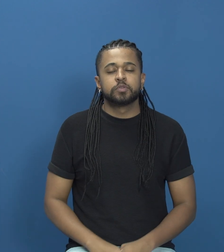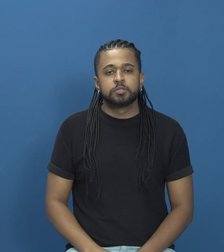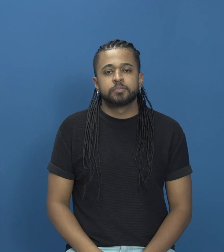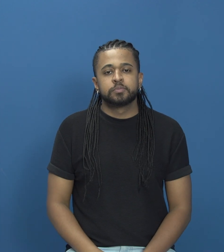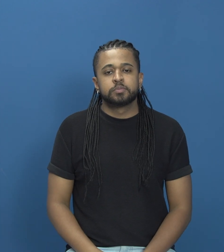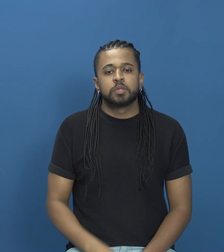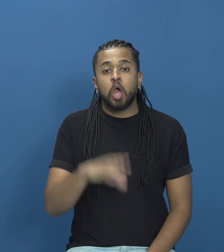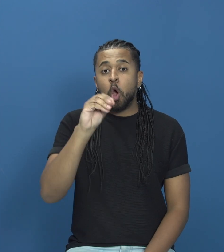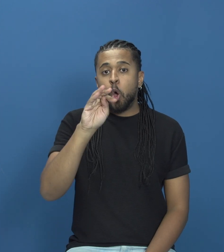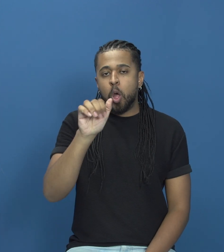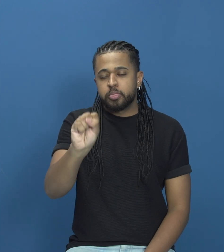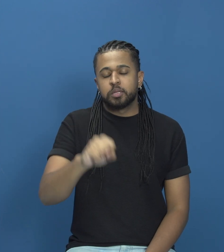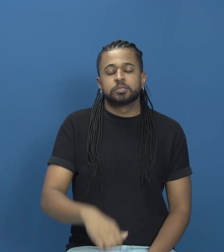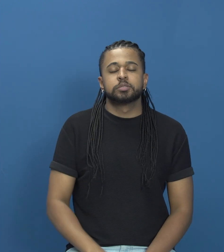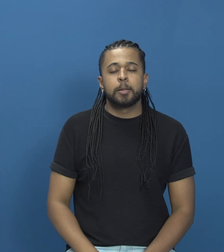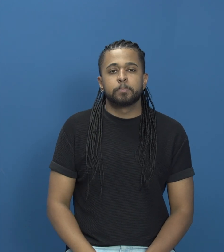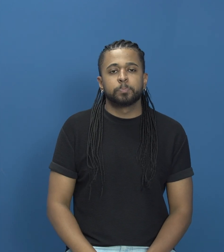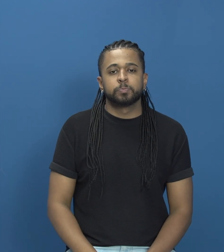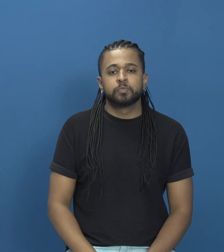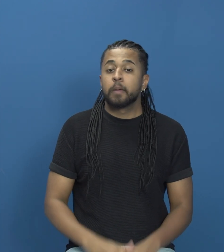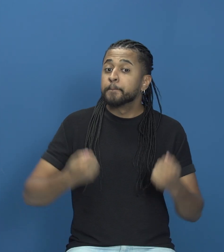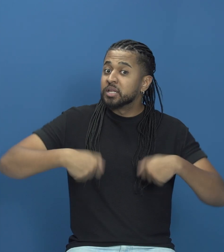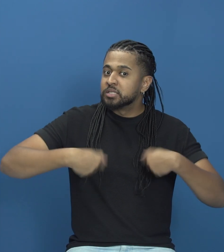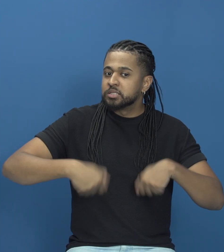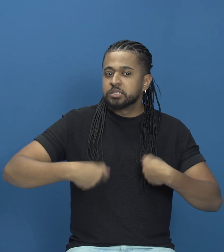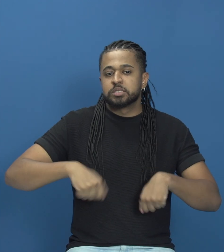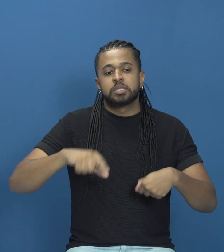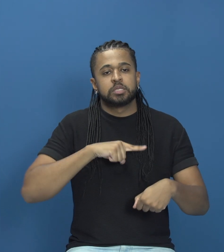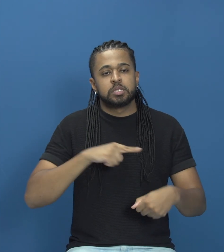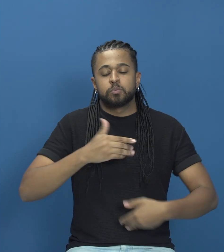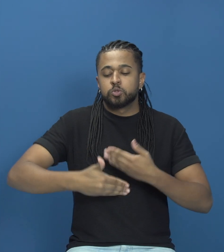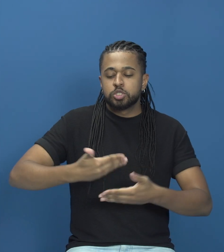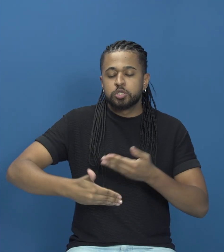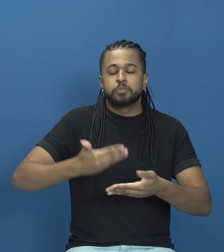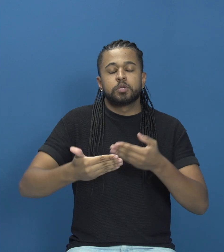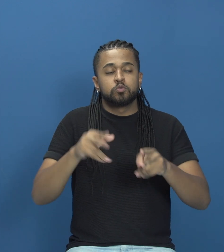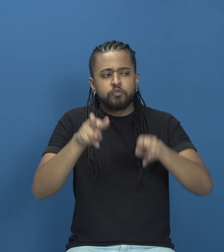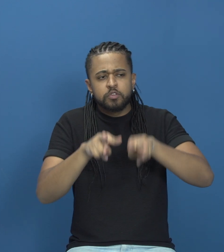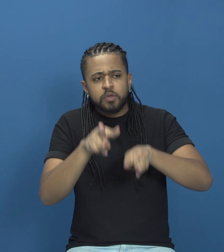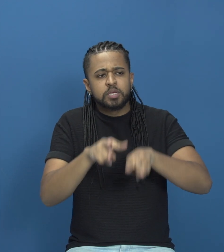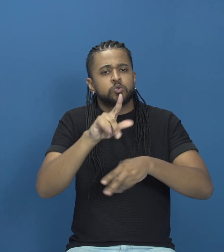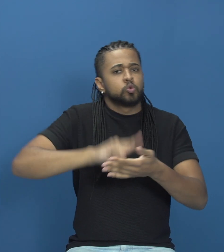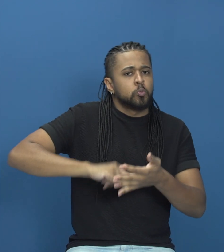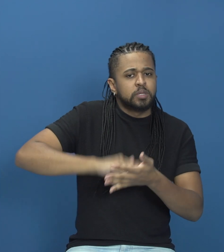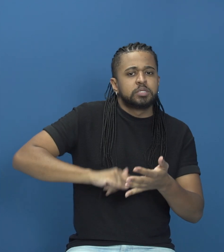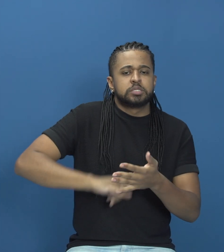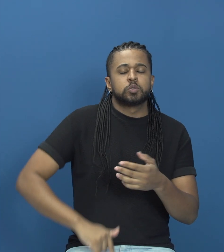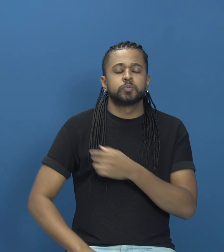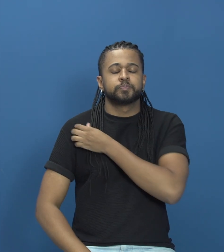parênteses, cotas, fecha parênteses, deverão se submeter a procedimentos para verificação de